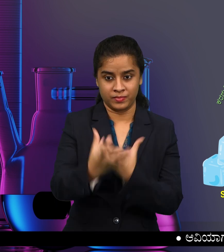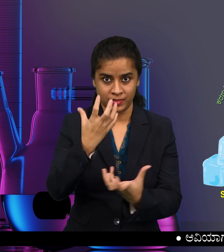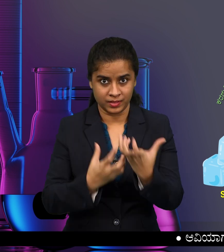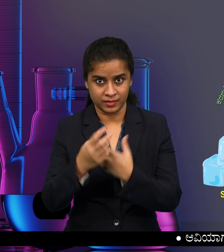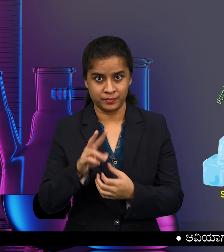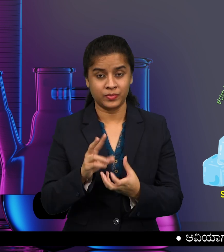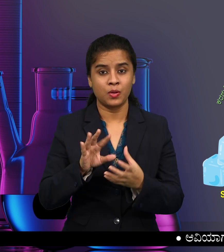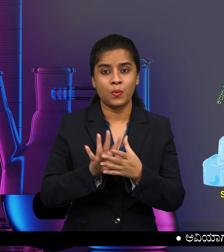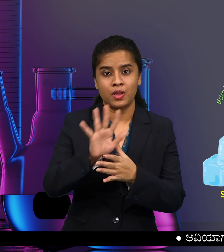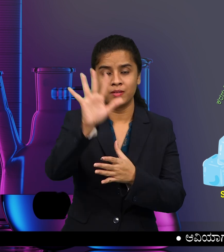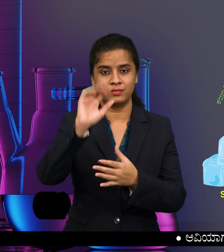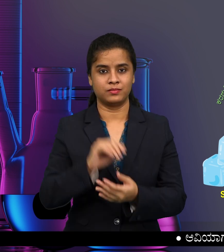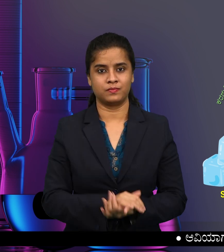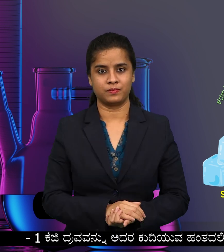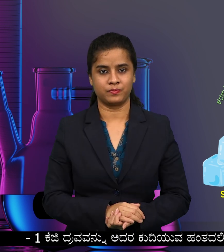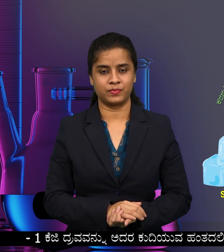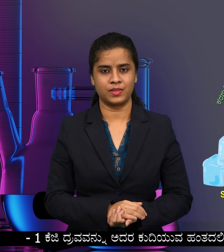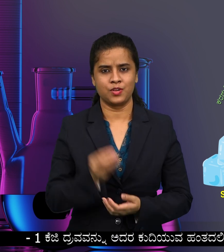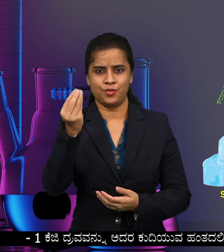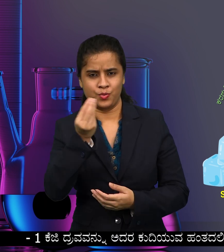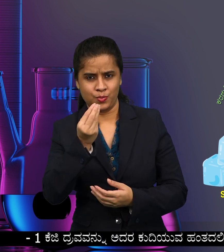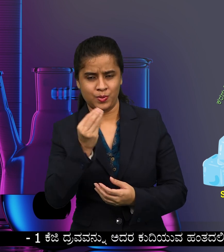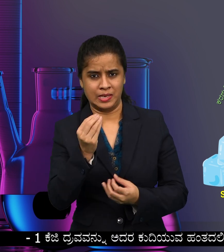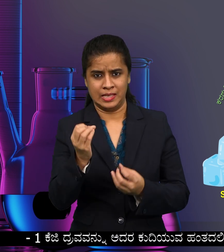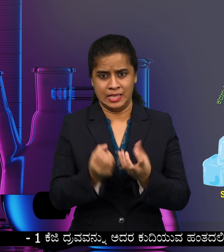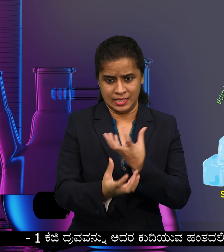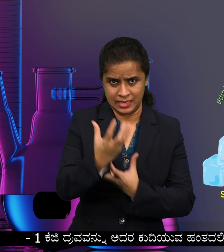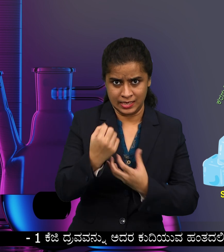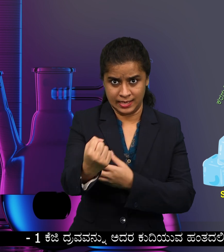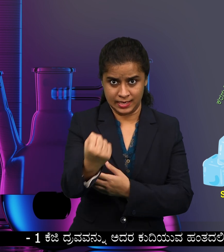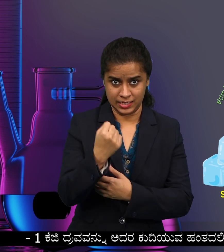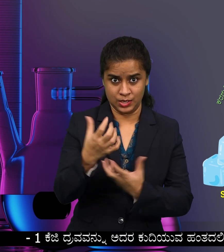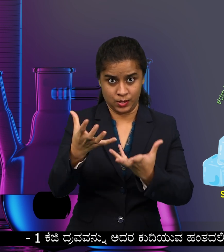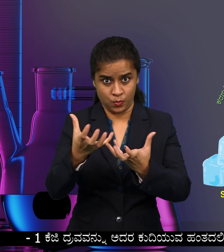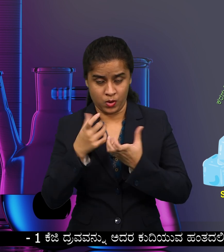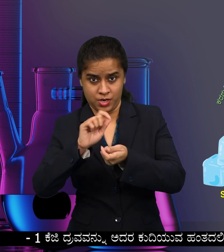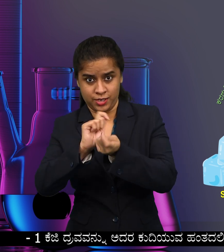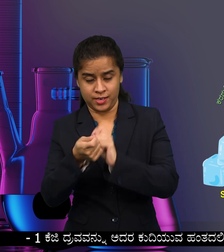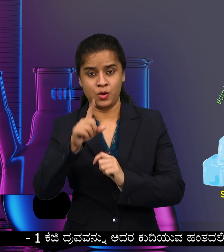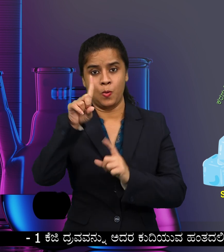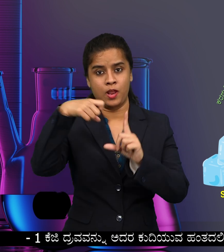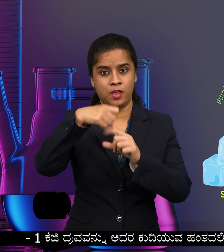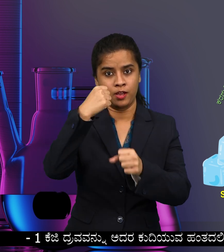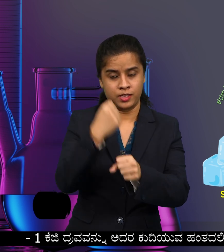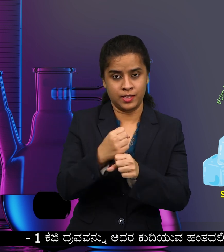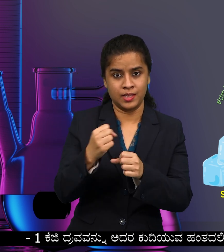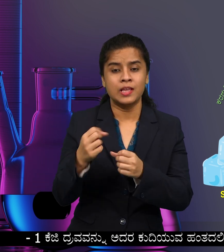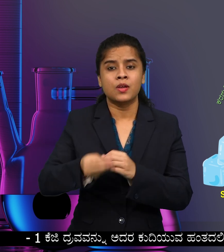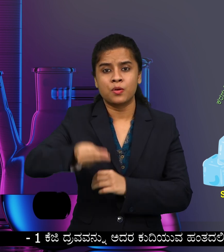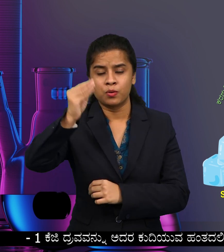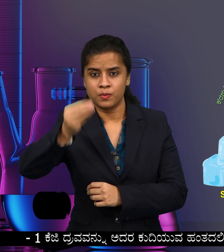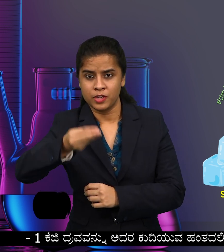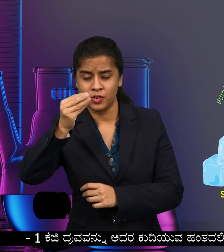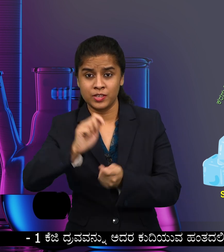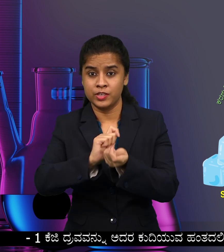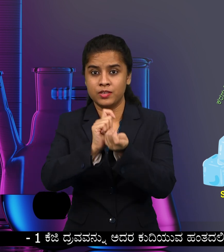ಆವಿಯಾಗುವಿಕೆಯ ಸುಪ್ತ ಶಾಖ. 1 ಕೆಜಿ ದ್ರವವನ್ನು ಅದರ ಕುದಿಯುವ ಹಂತದಲ್ಲಿ ವಾತಾವರಣದ